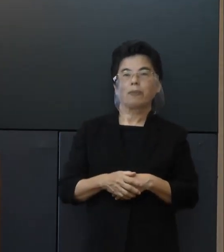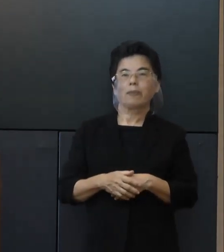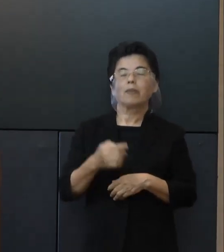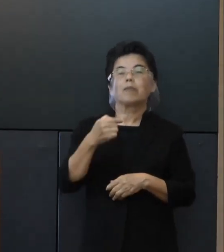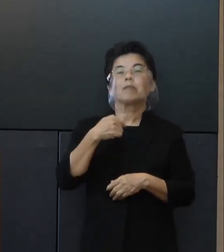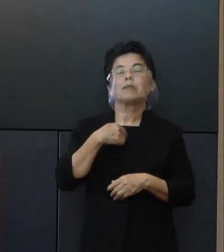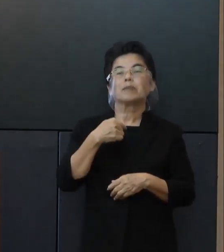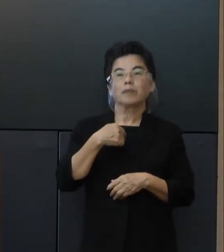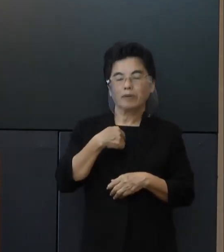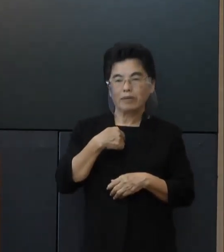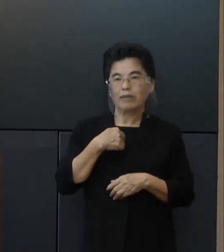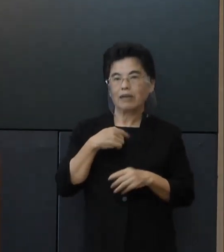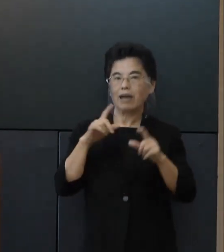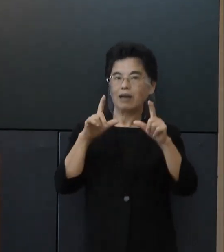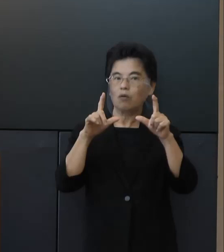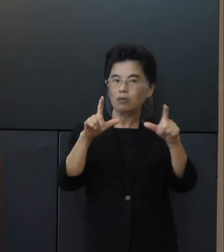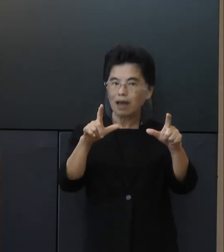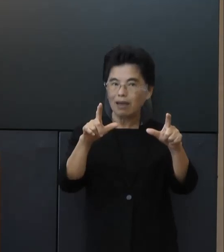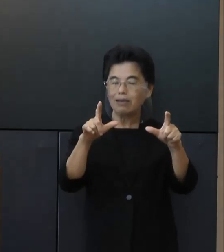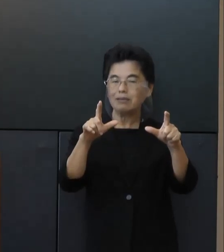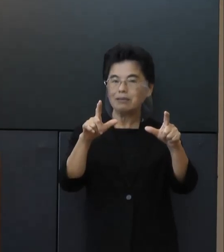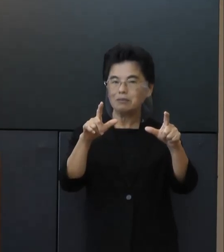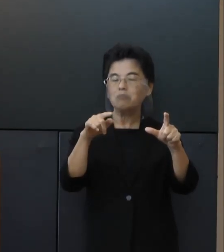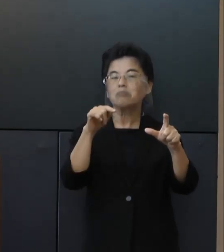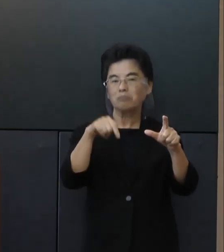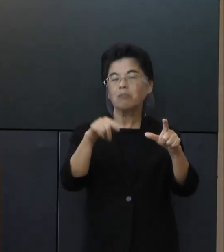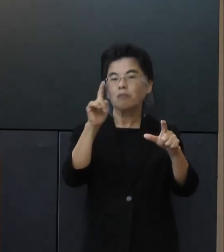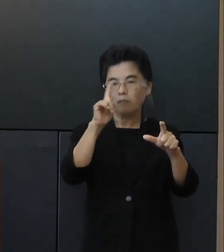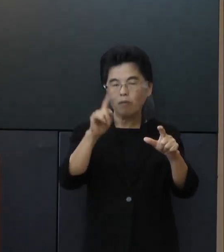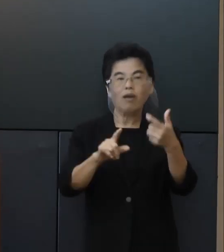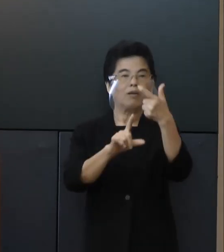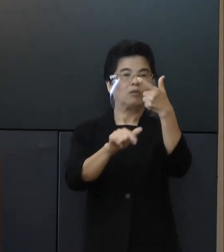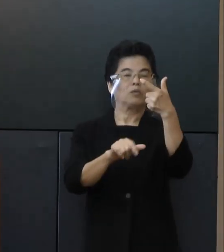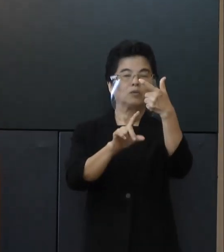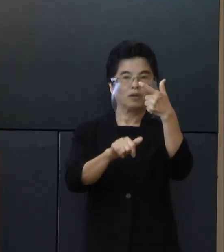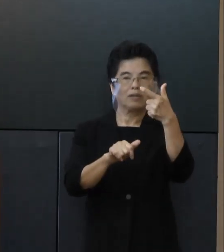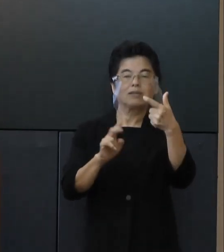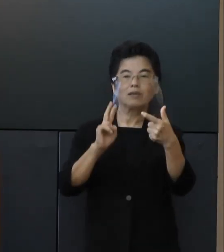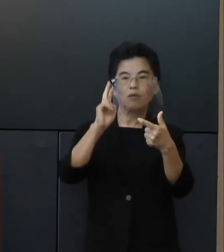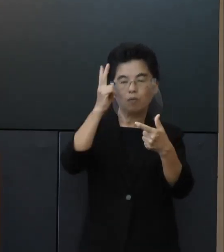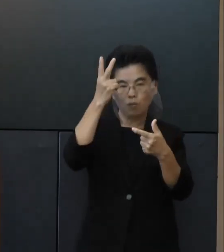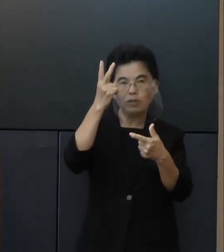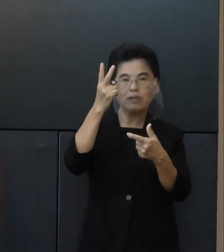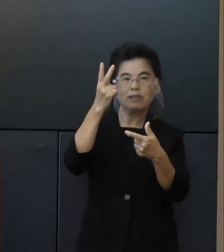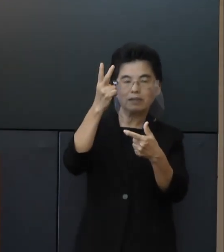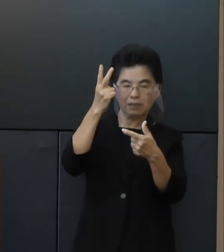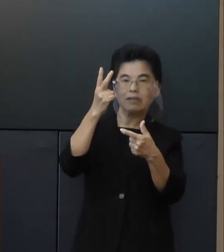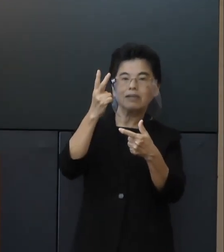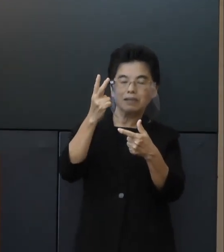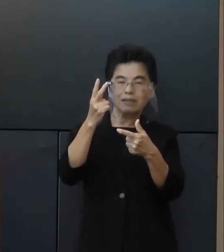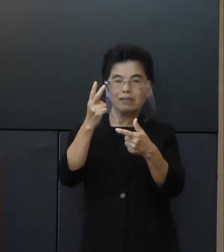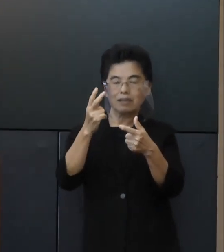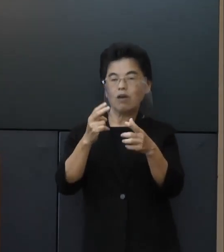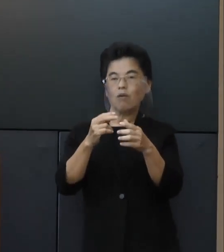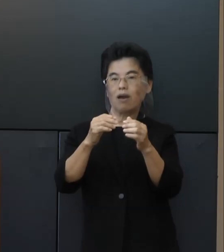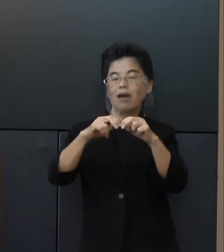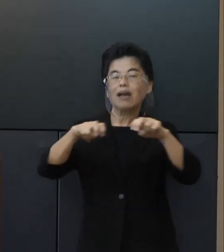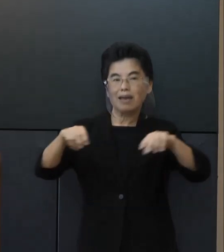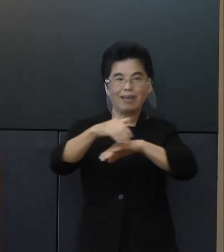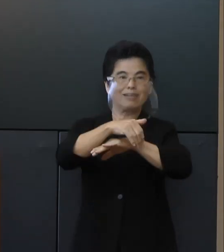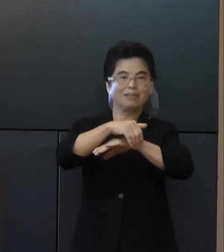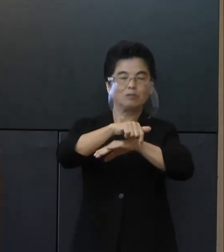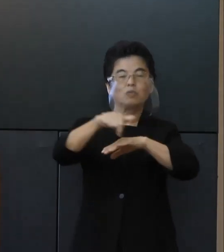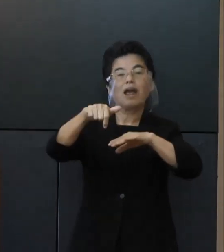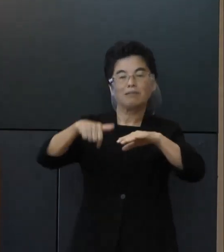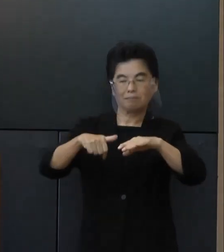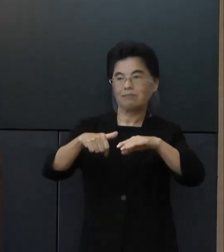私が答えられるとすれば、まず6月は沖縄再発見プランから先にスタートさせていただいて